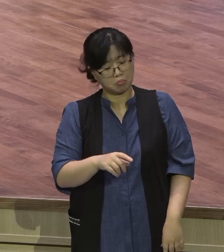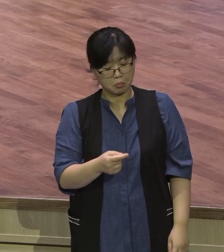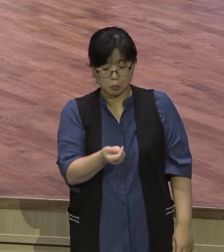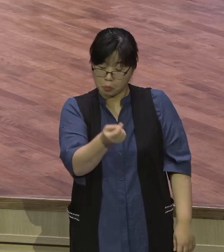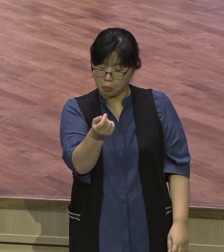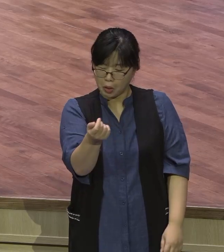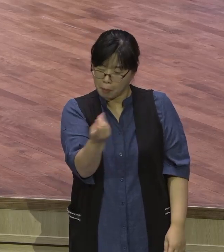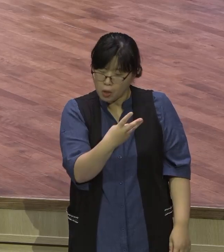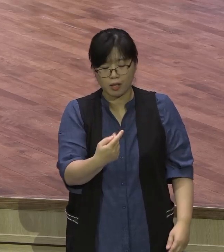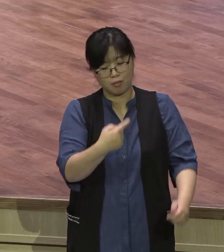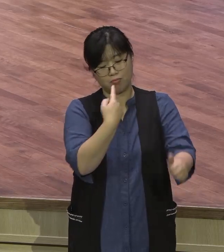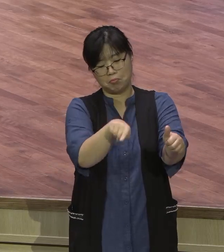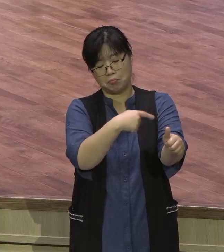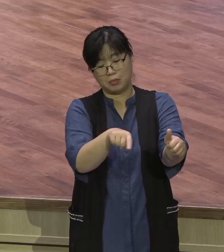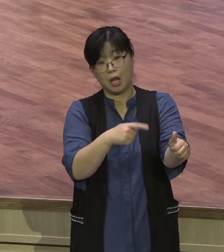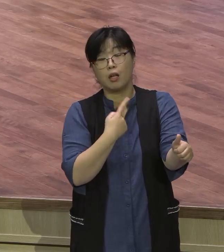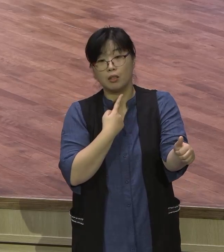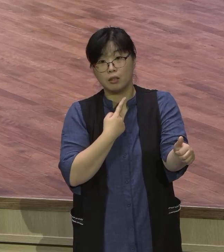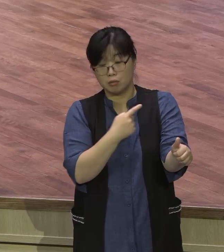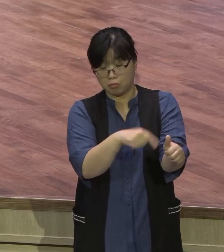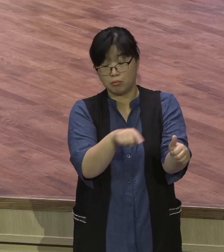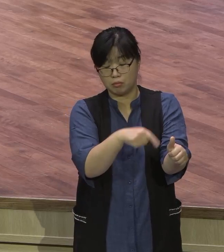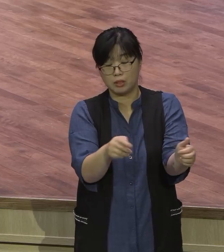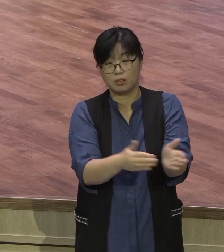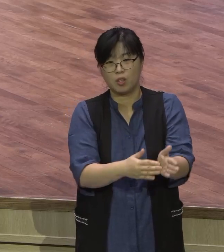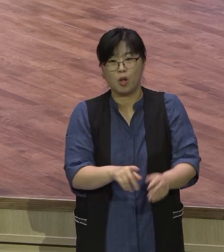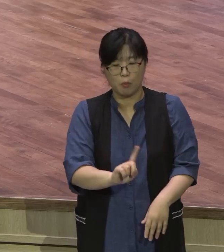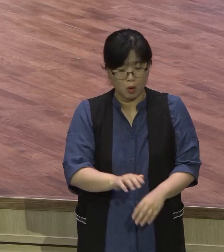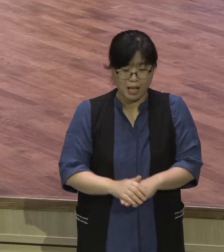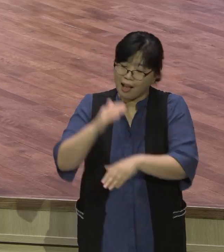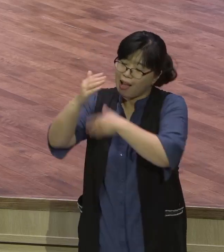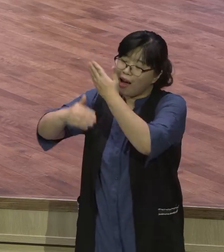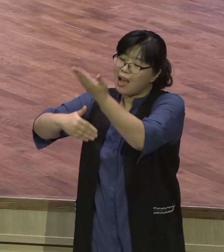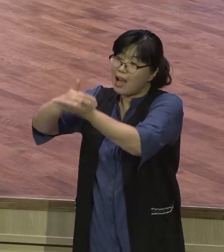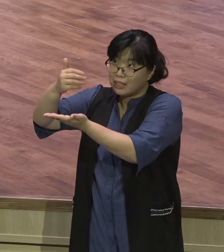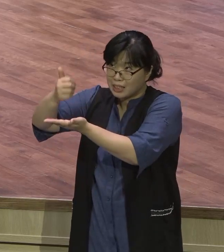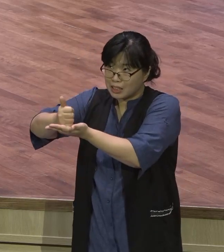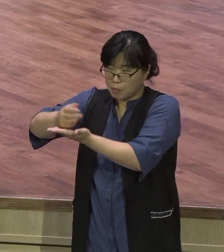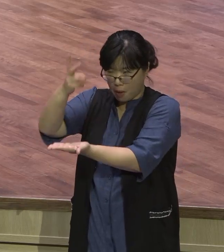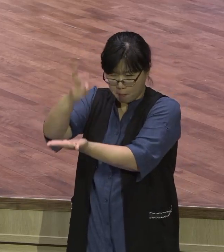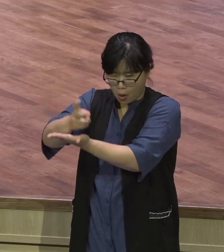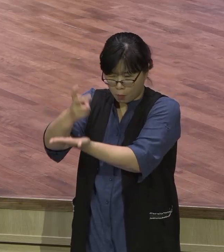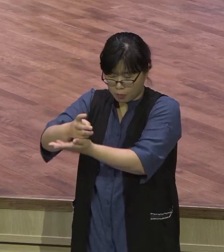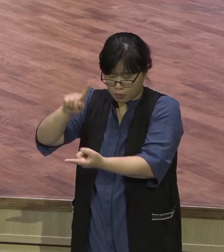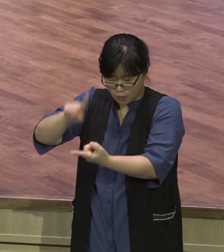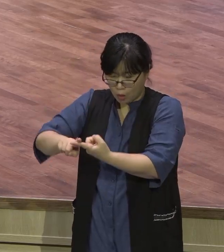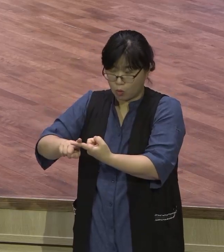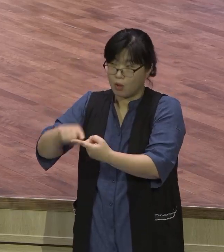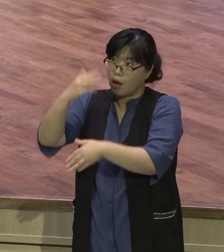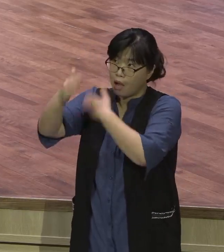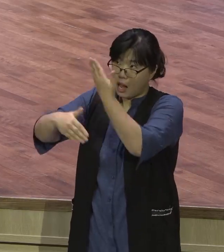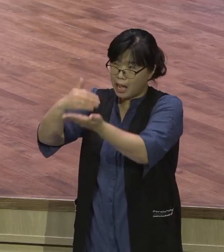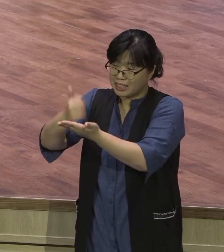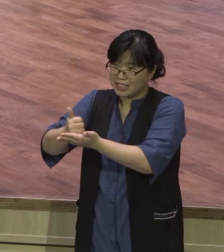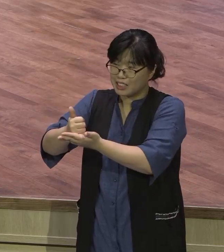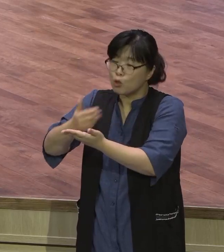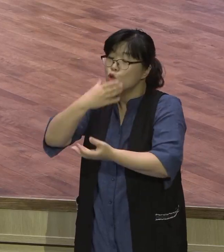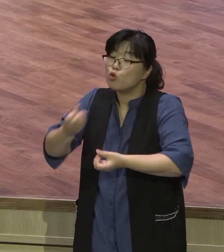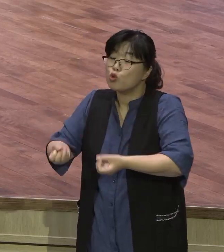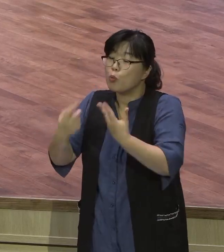부자가 될 수밖에 없어요. 축복 안 받을 수가 없어요. 되게 되죠. 뭔가 영적인 문제가 걸려버리니까 걸려버리니까 다 다 쏟아져 쏟아져